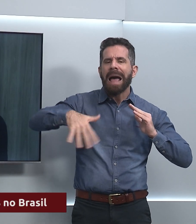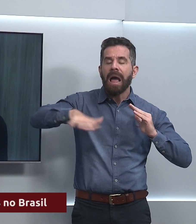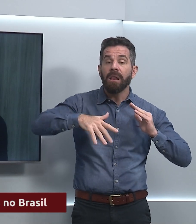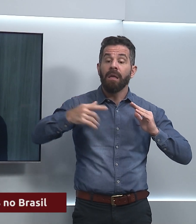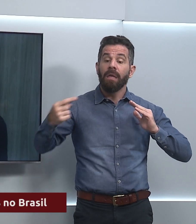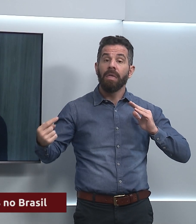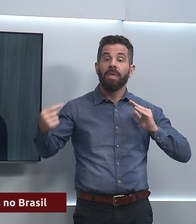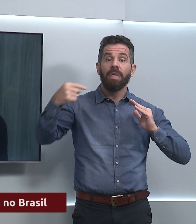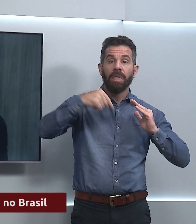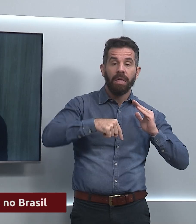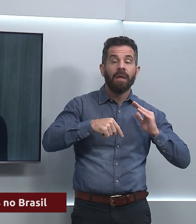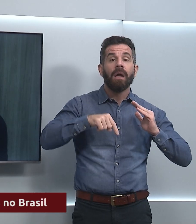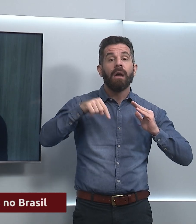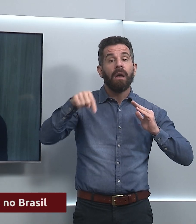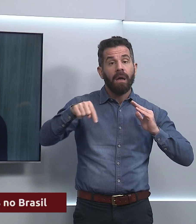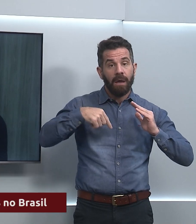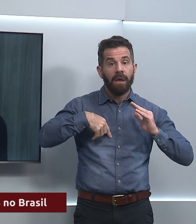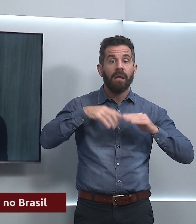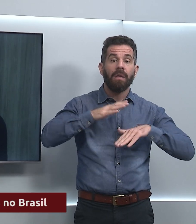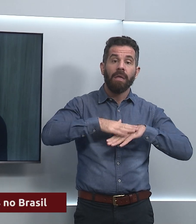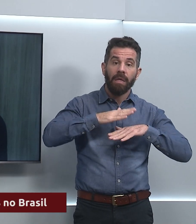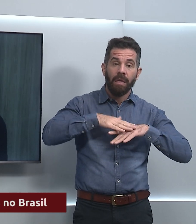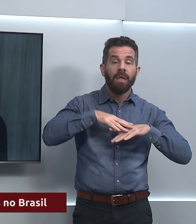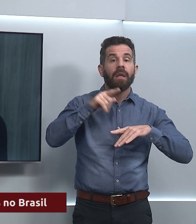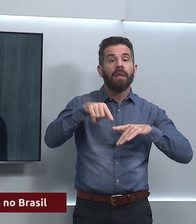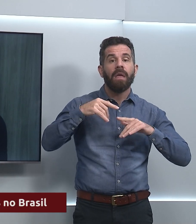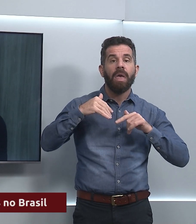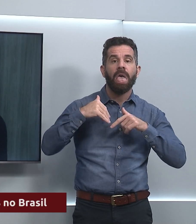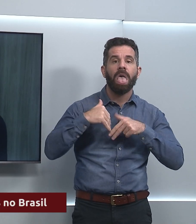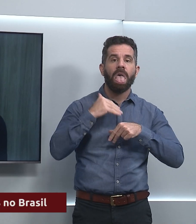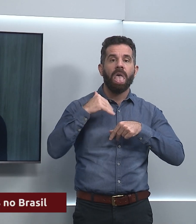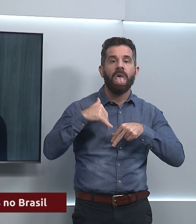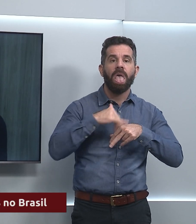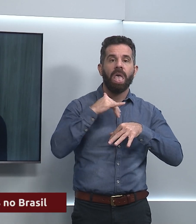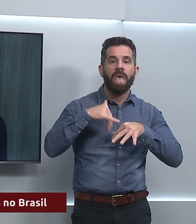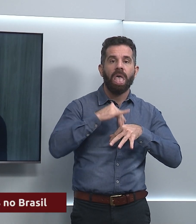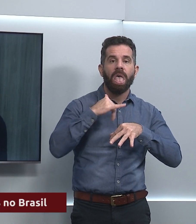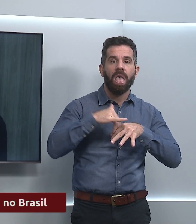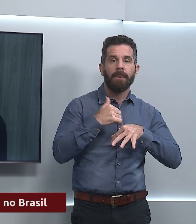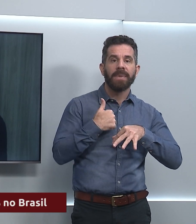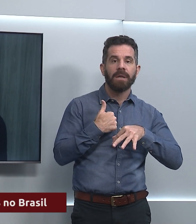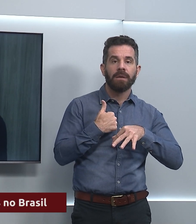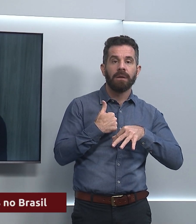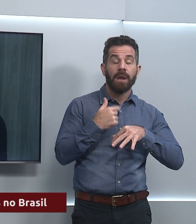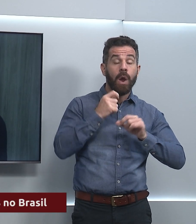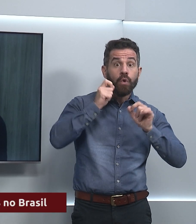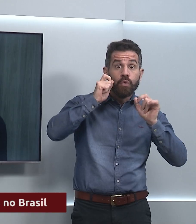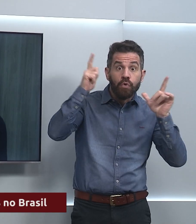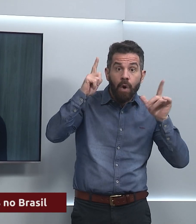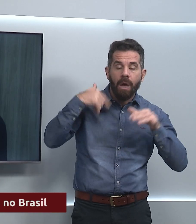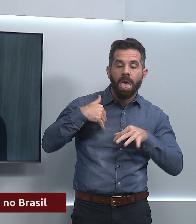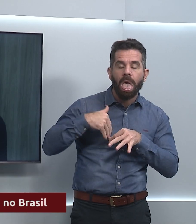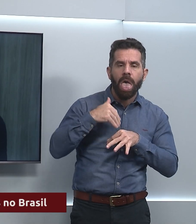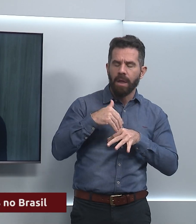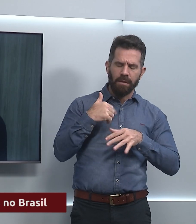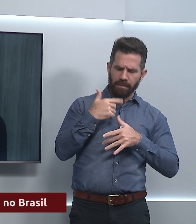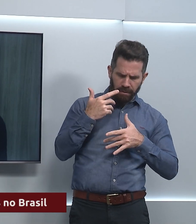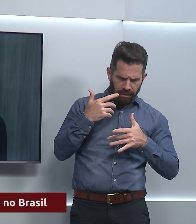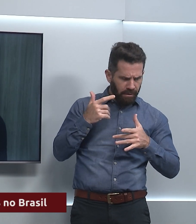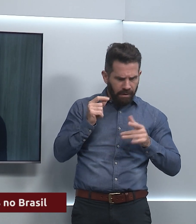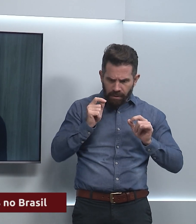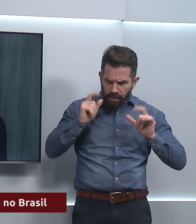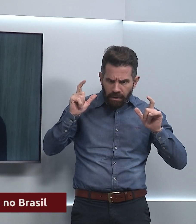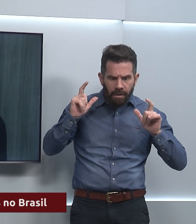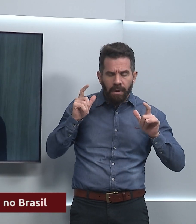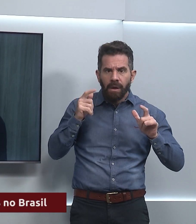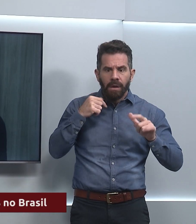fazendo sexo oral em mim. Aquilo eu fiquei em choque, acordei e me deparei com